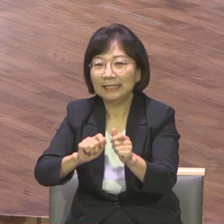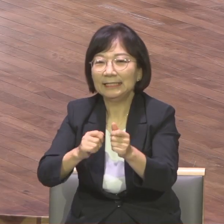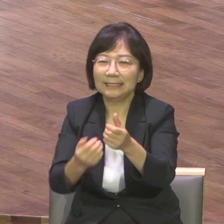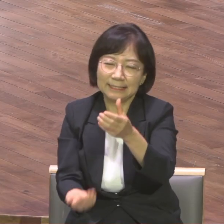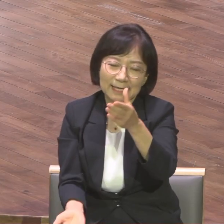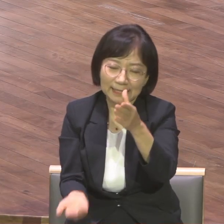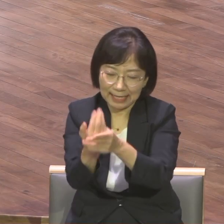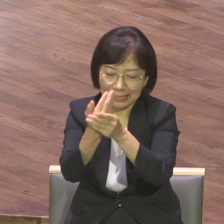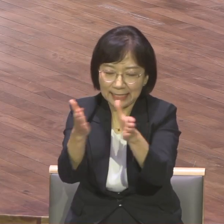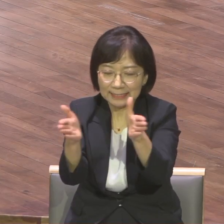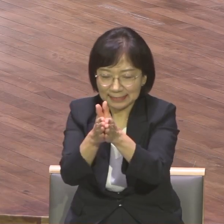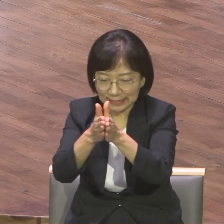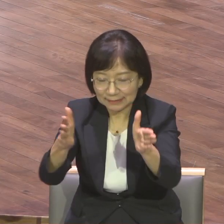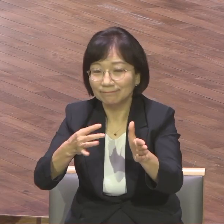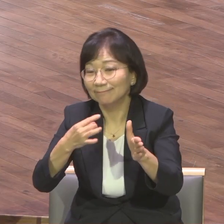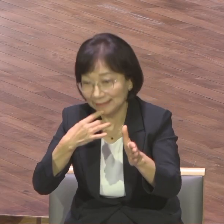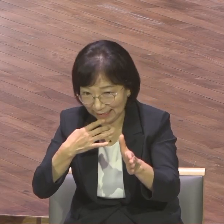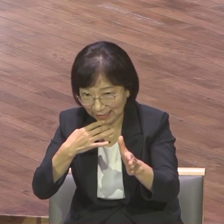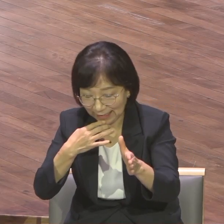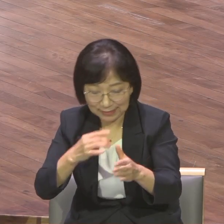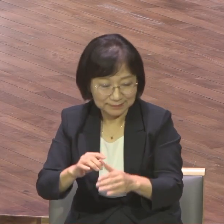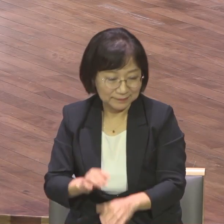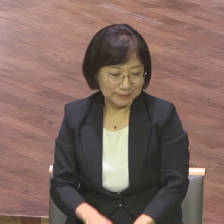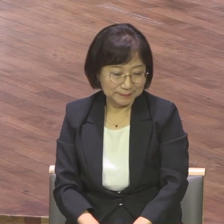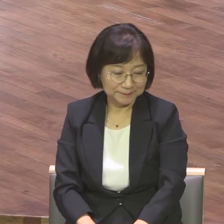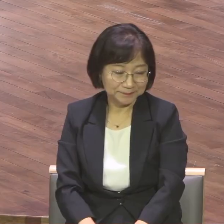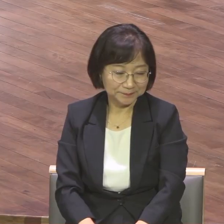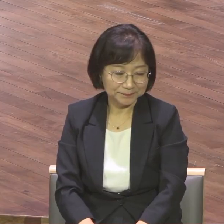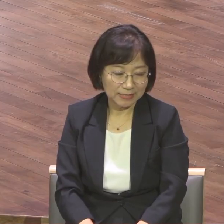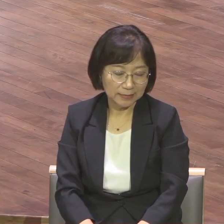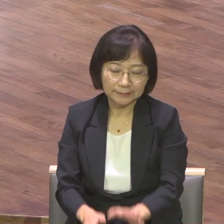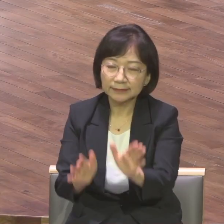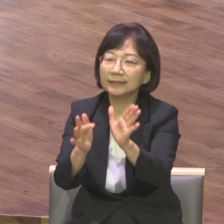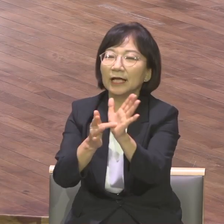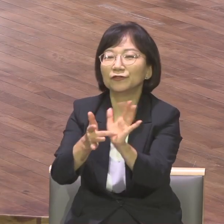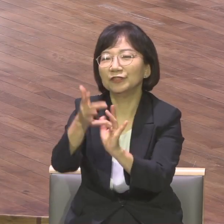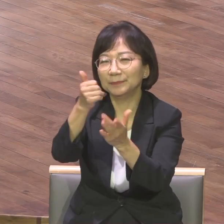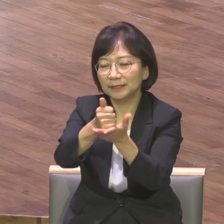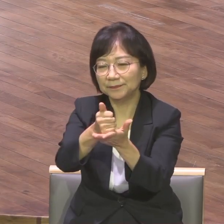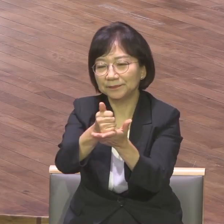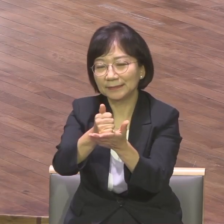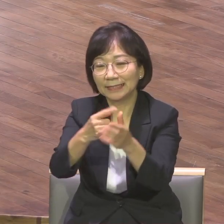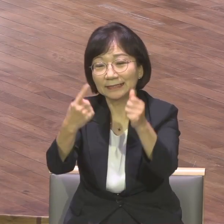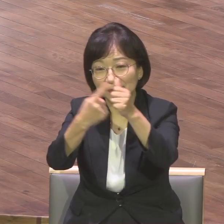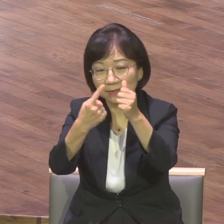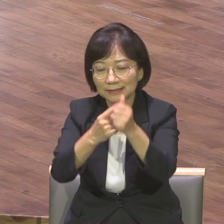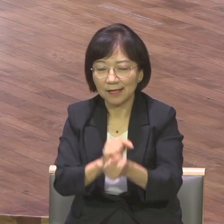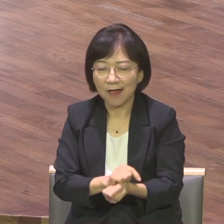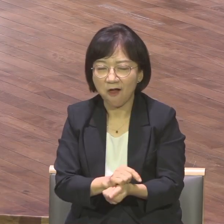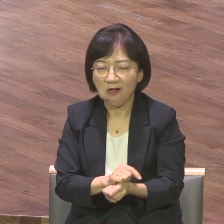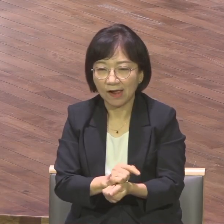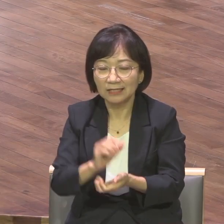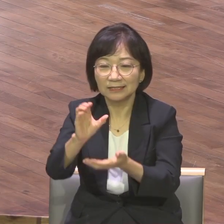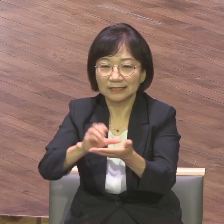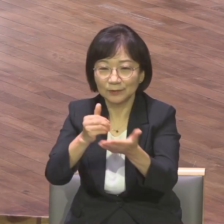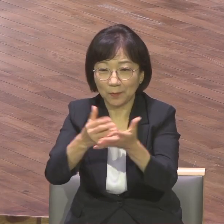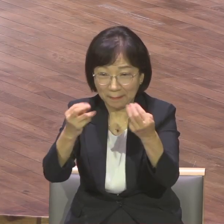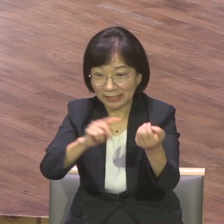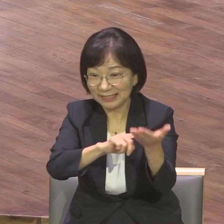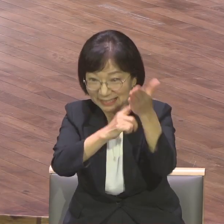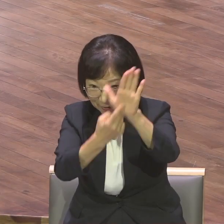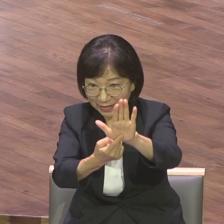예수님께서는 적 그리스도의 등장 외에도 마지막 때가